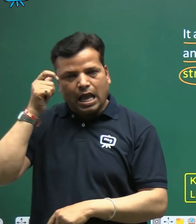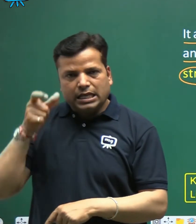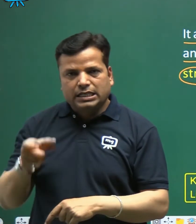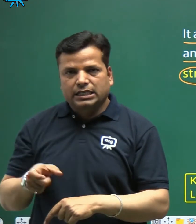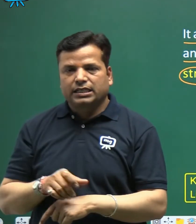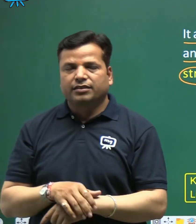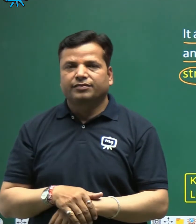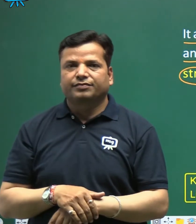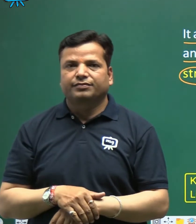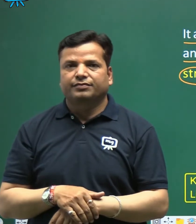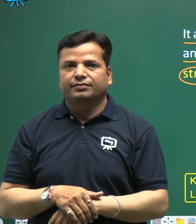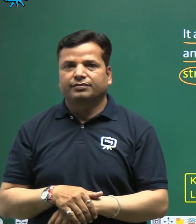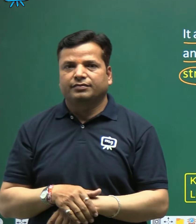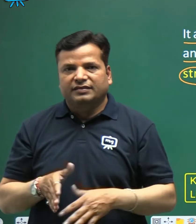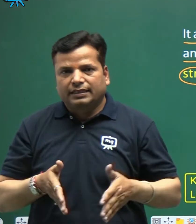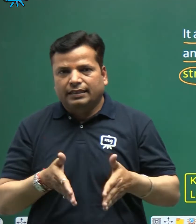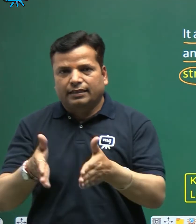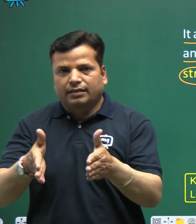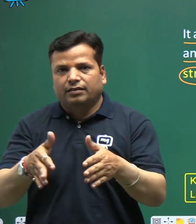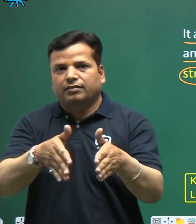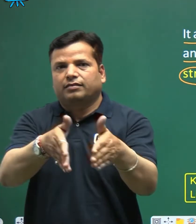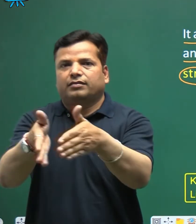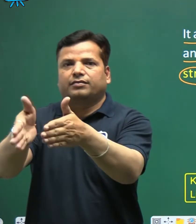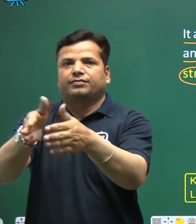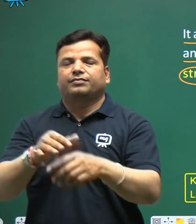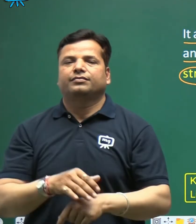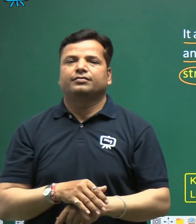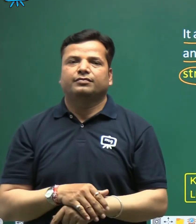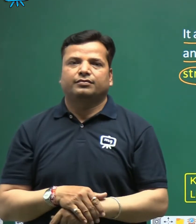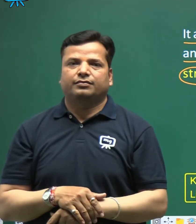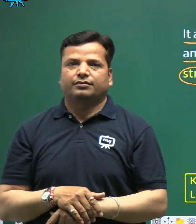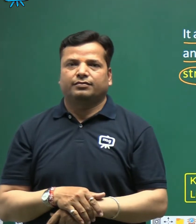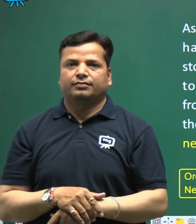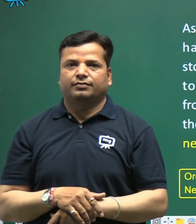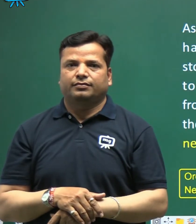street, गली.